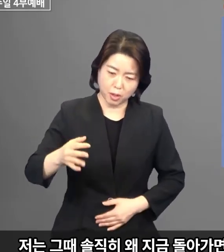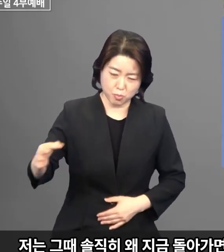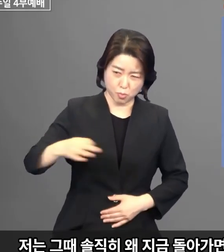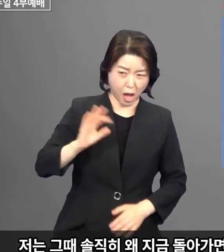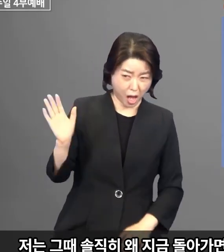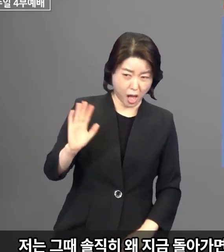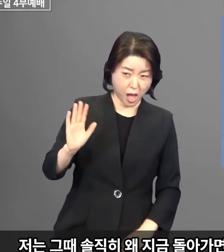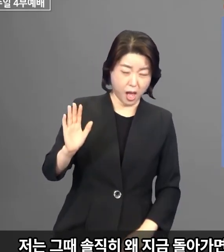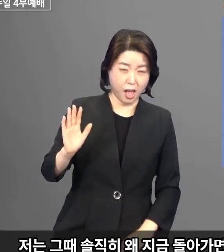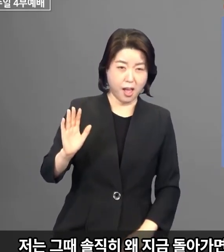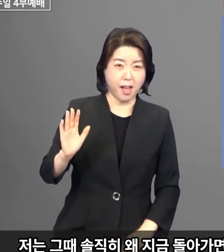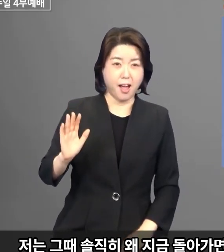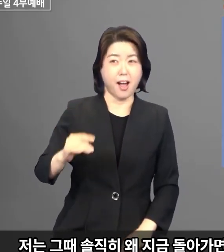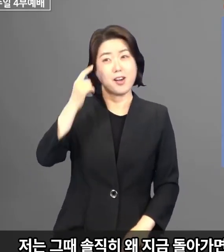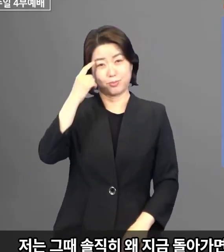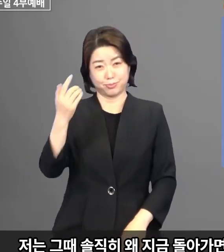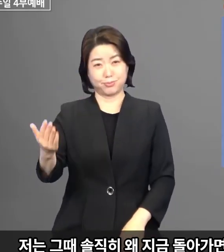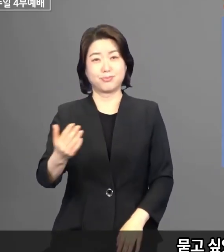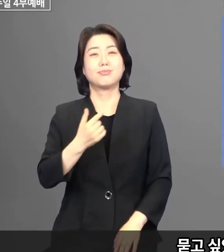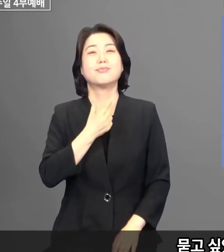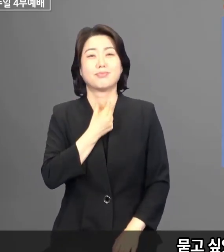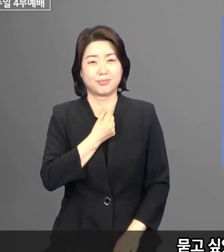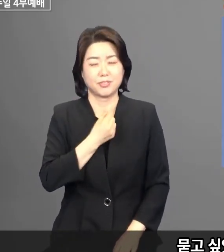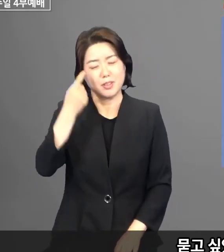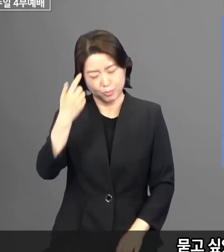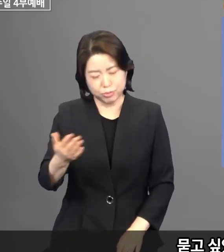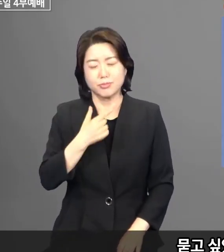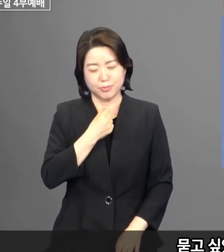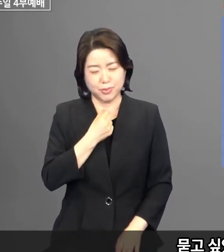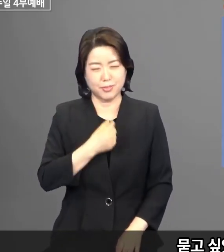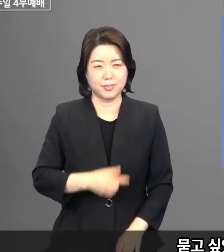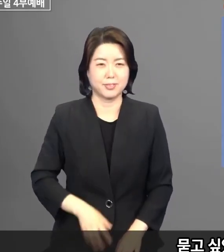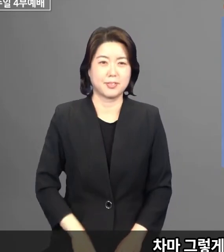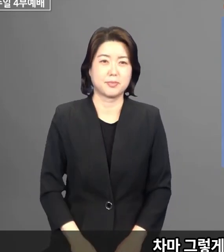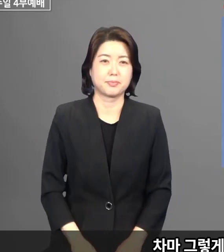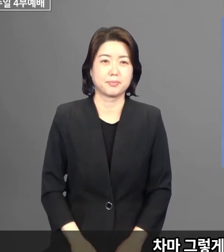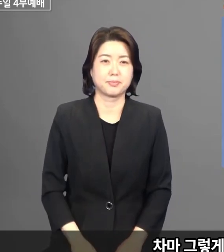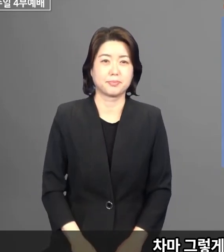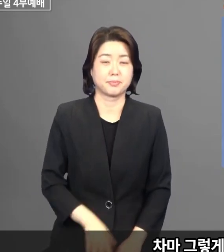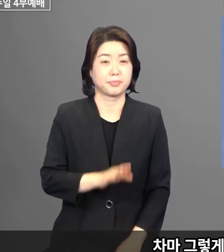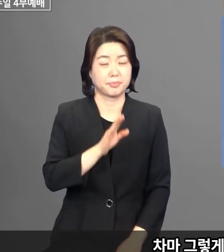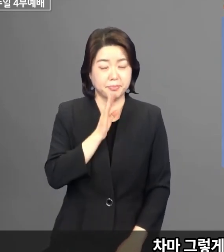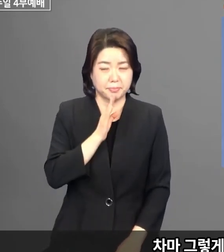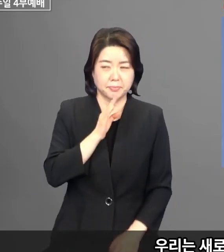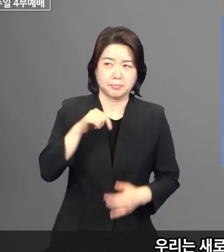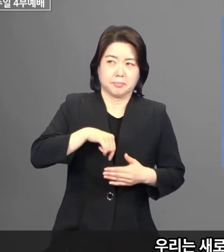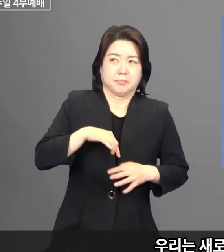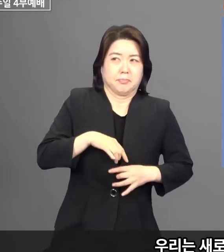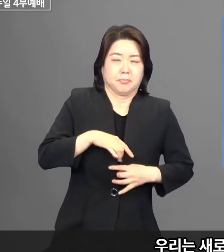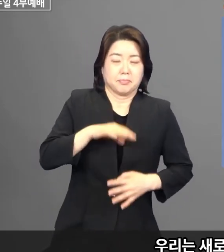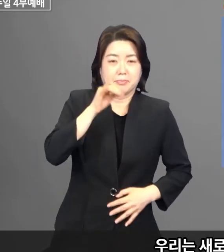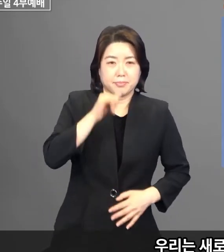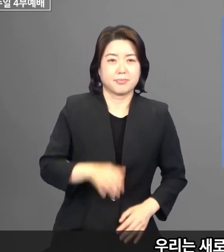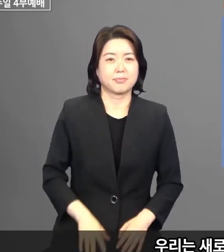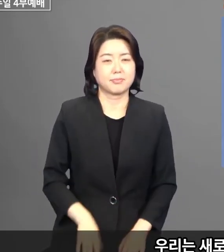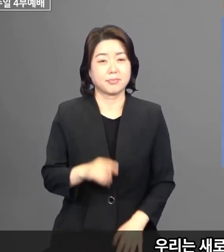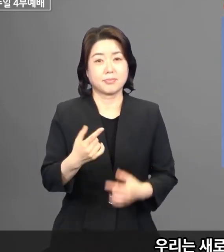안 주는 건가요? 라고 묻고 싶었습니다. 차마 그렇게 하지 못하고 우리는